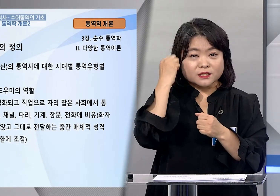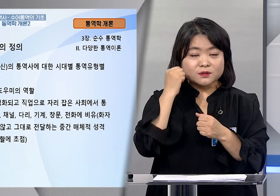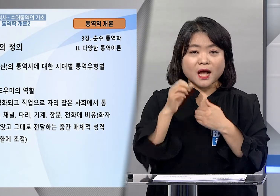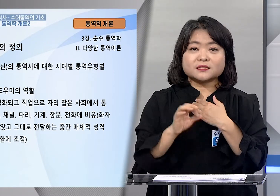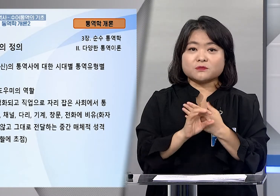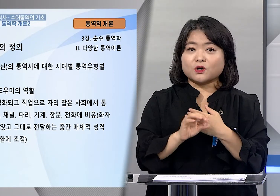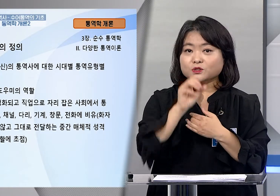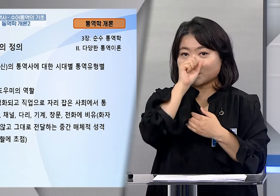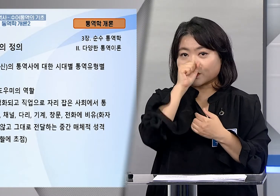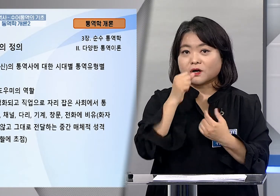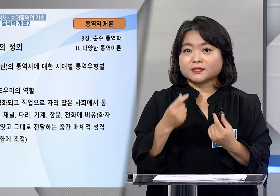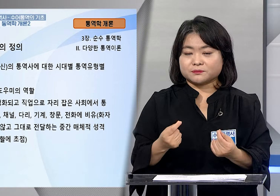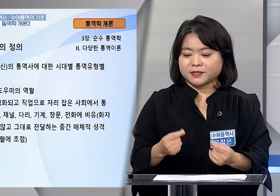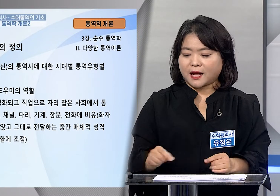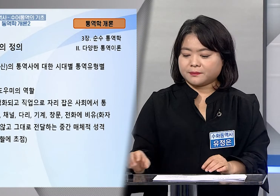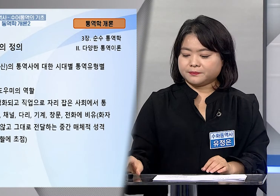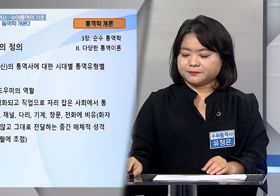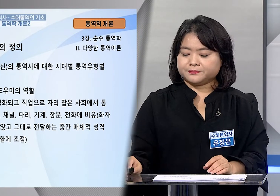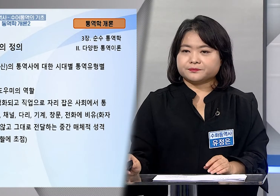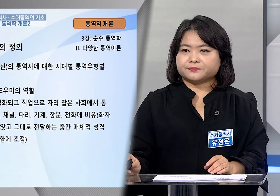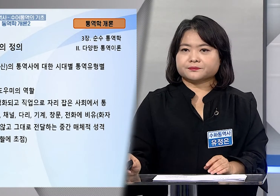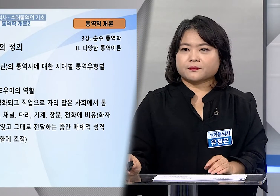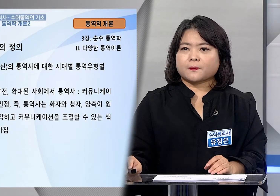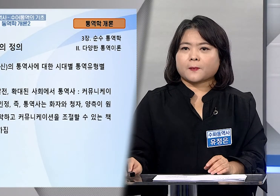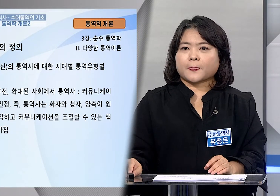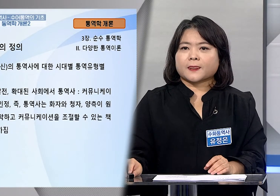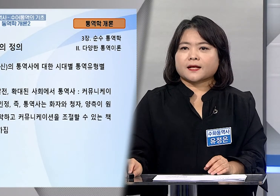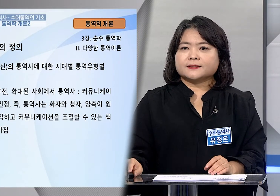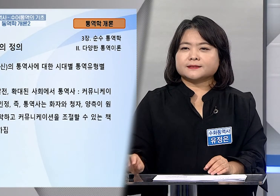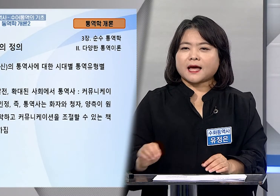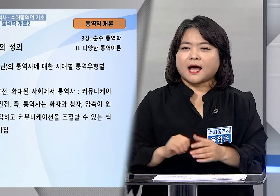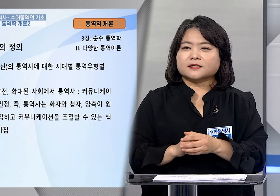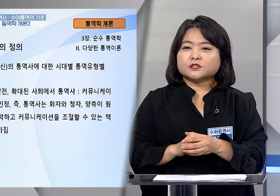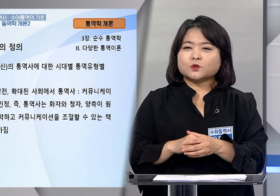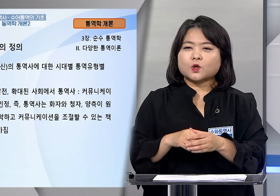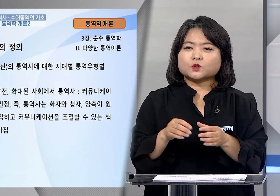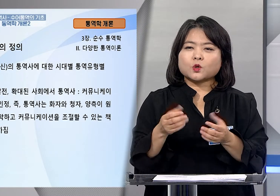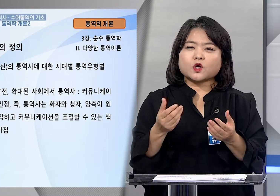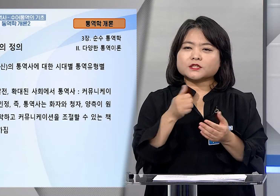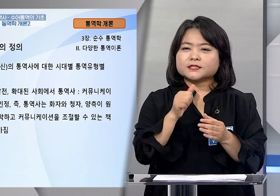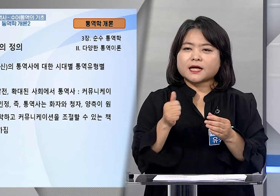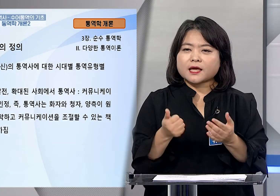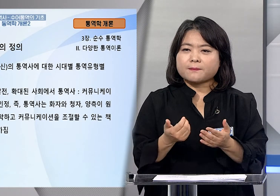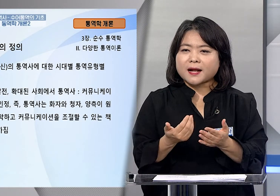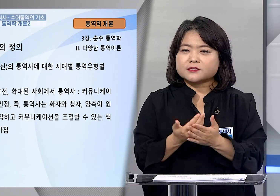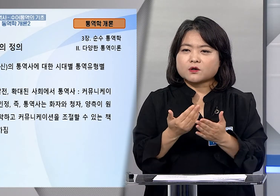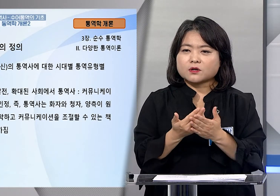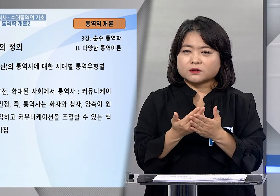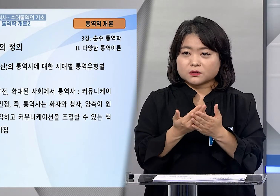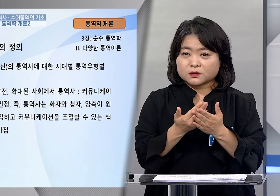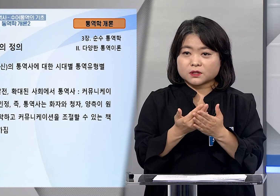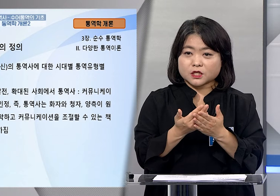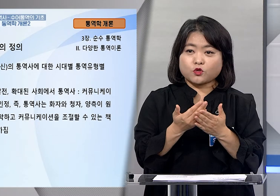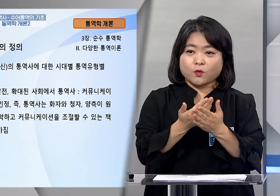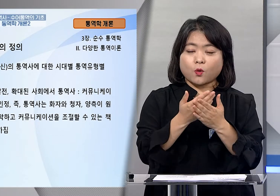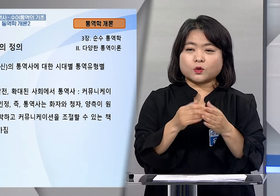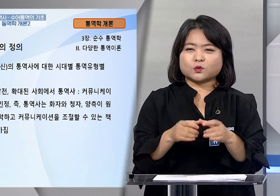하시면 좋을 것 같습니다. 자, 그리고 통역시장의 발전이 되고 또